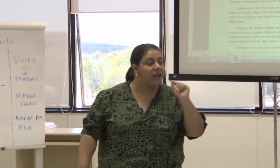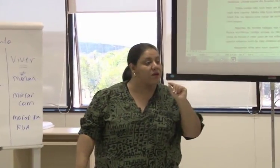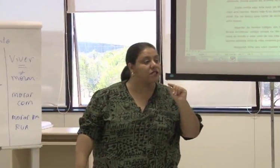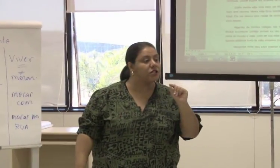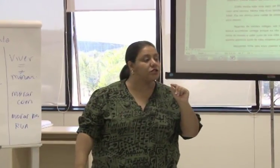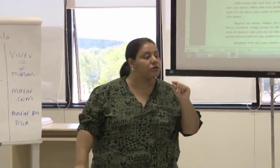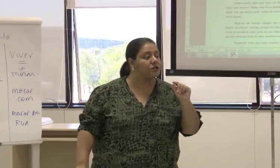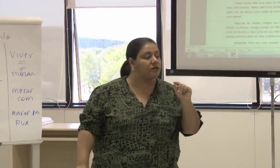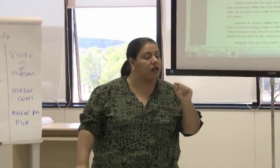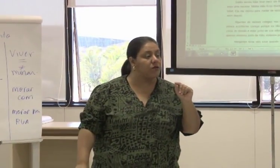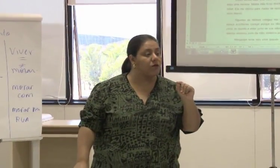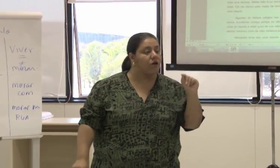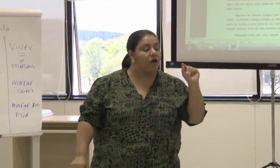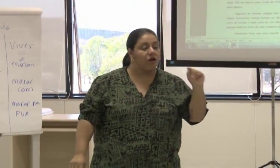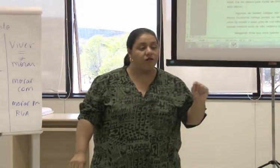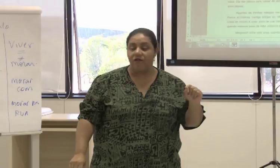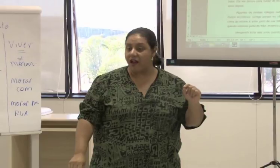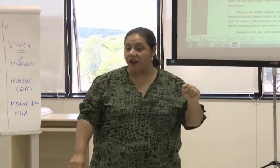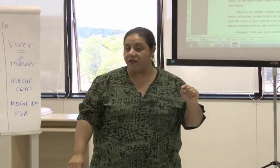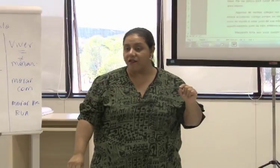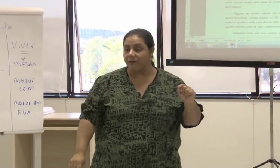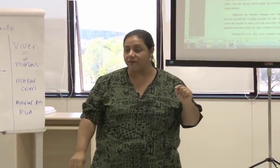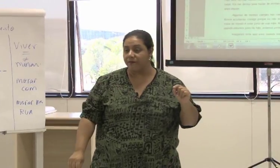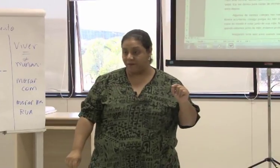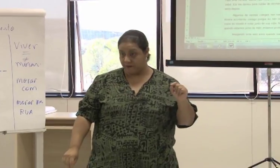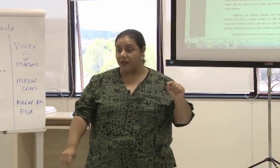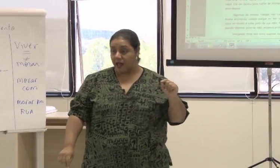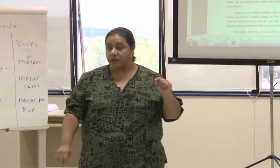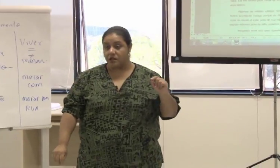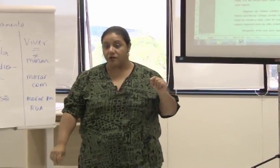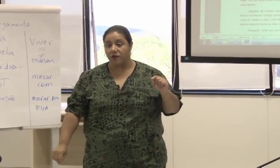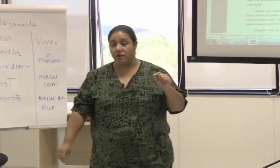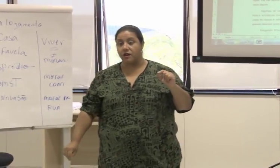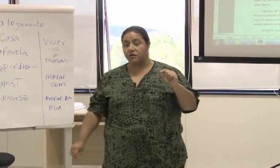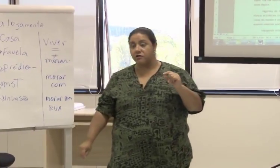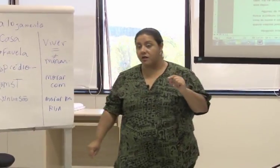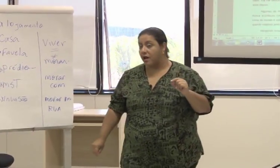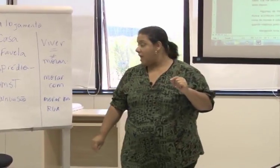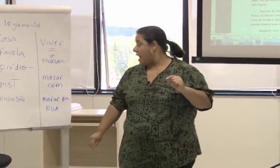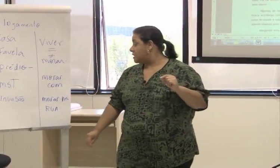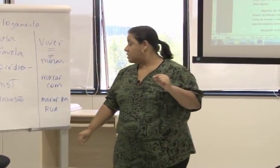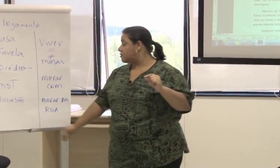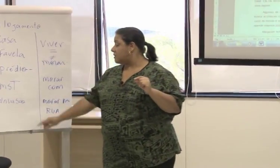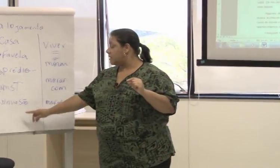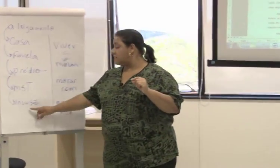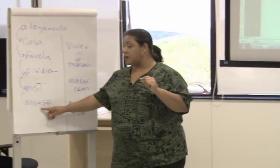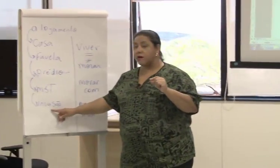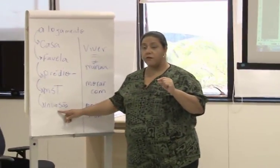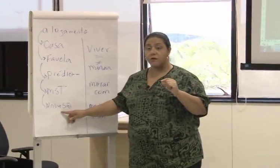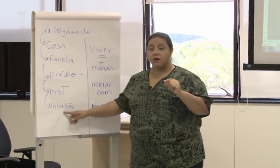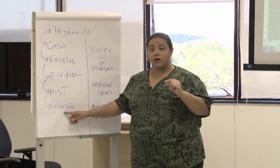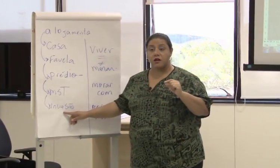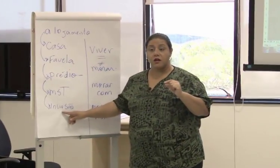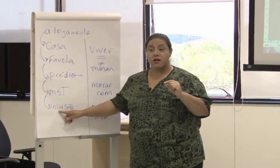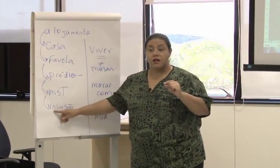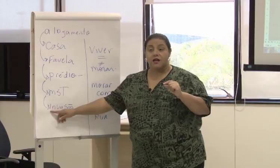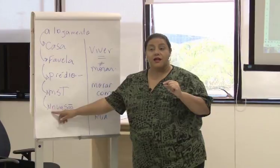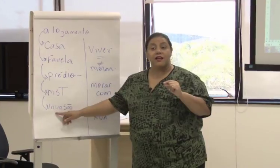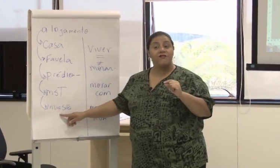raramente a gente usa termo favela. Vocês já viram isso? A gente usa mais termo